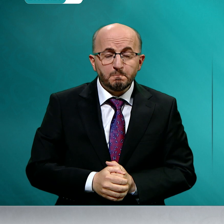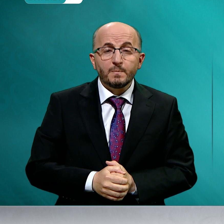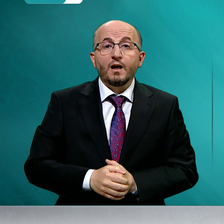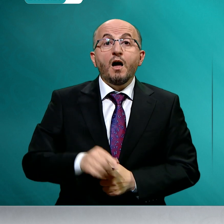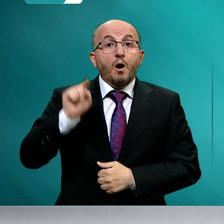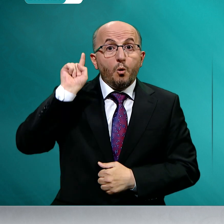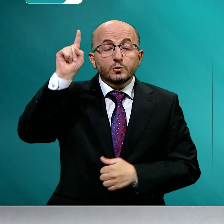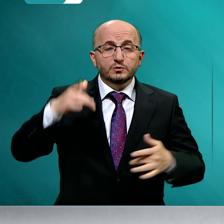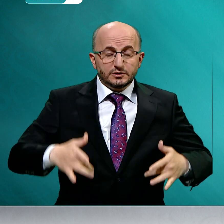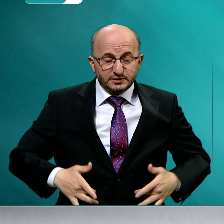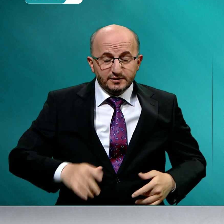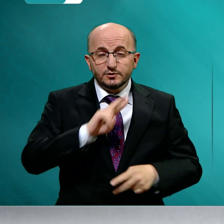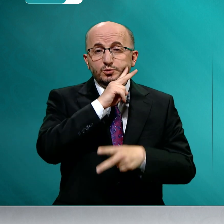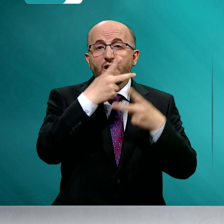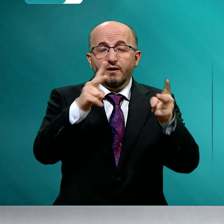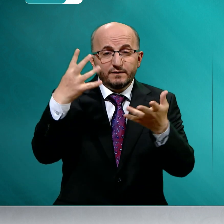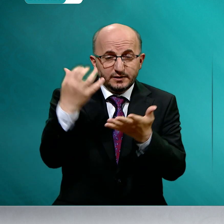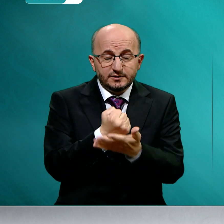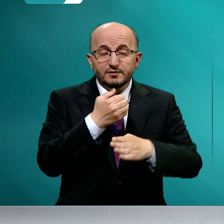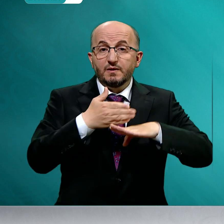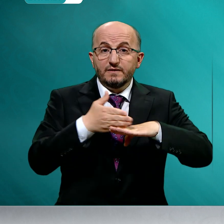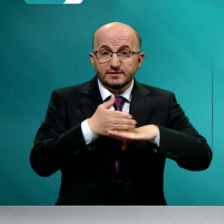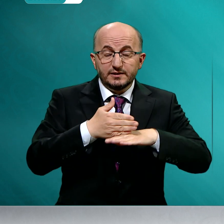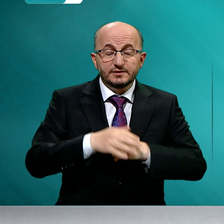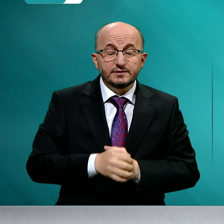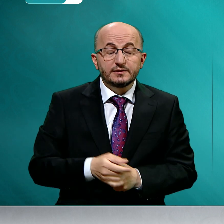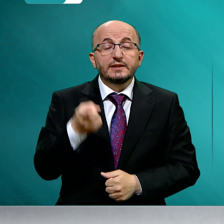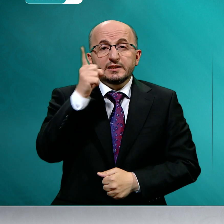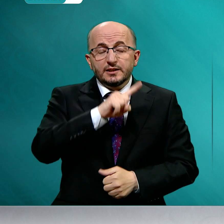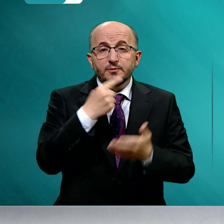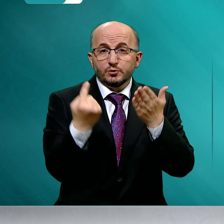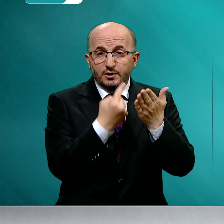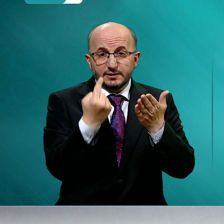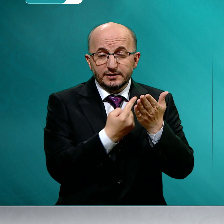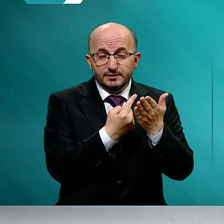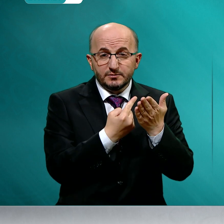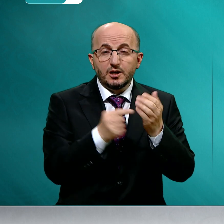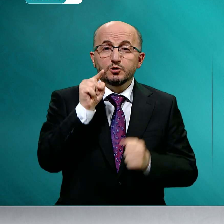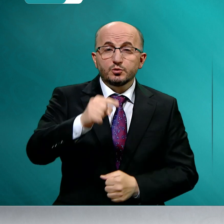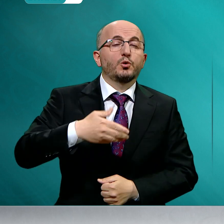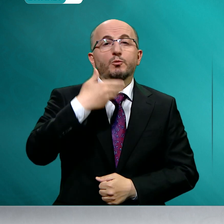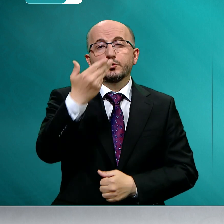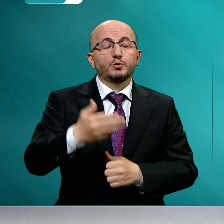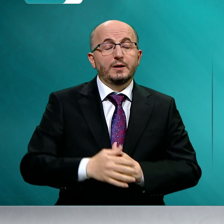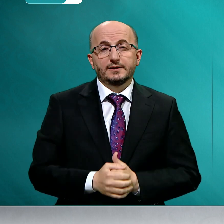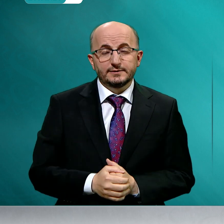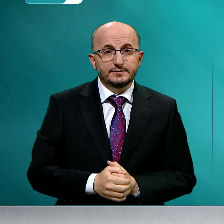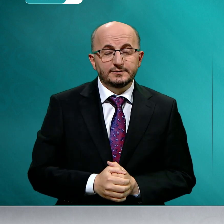Onun rızasını ve mağfiretini kazanma vesilesidir. Nitekim Kur'an-ı Kerim'de şöyle